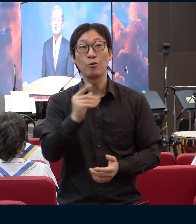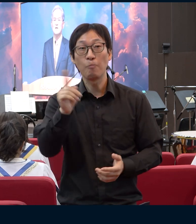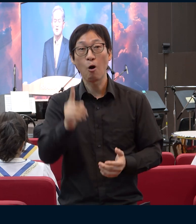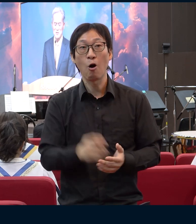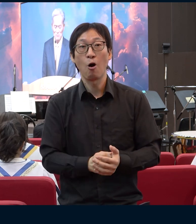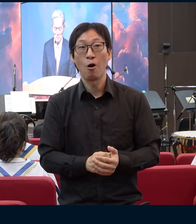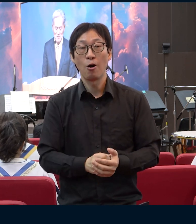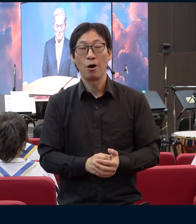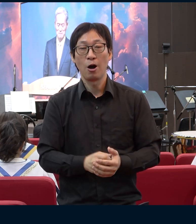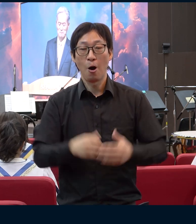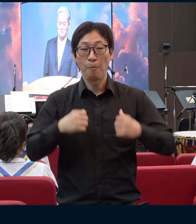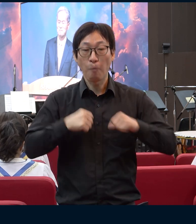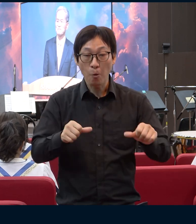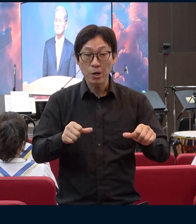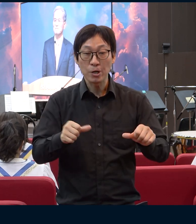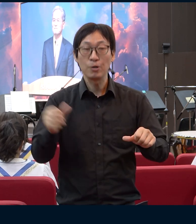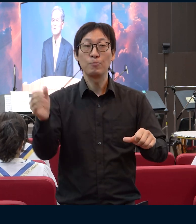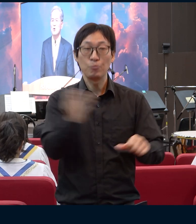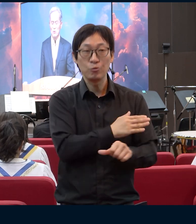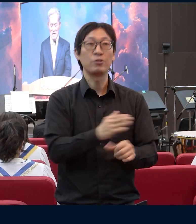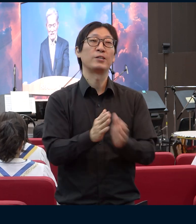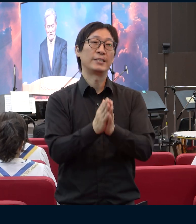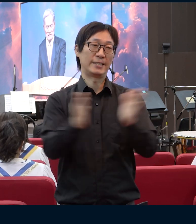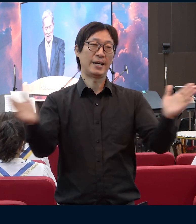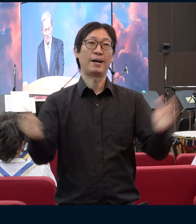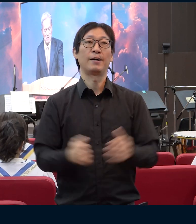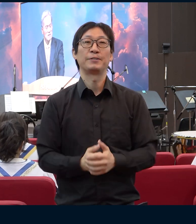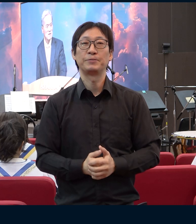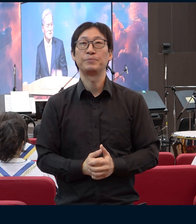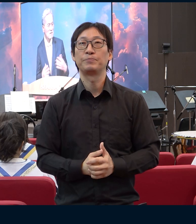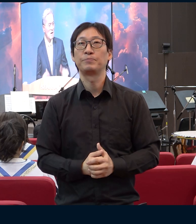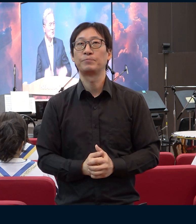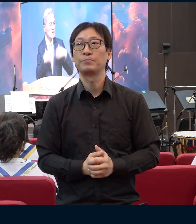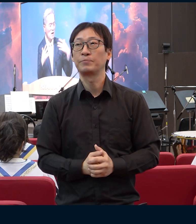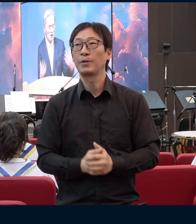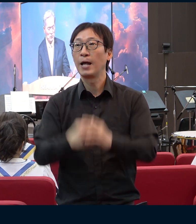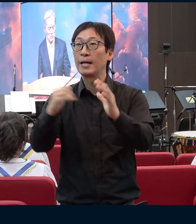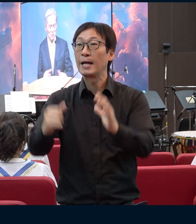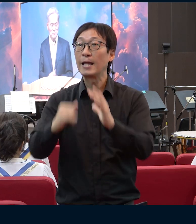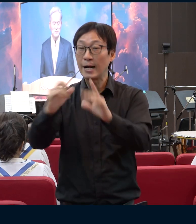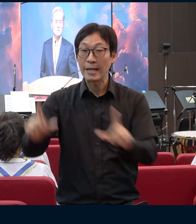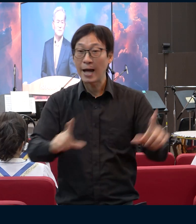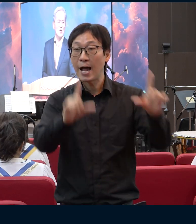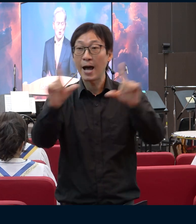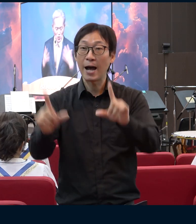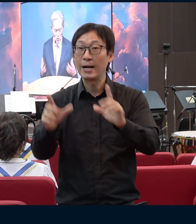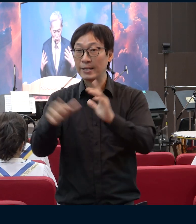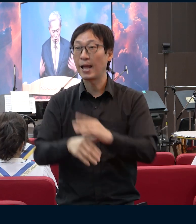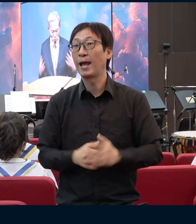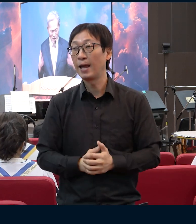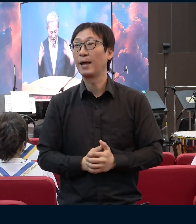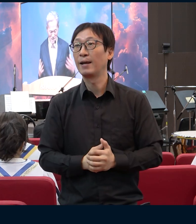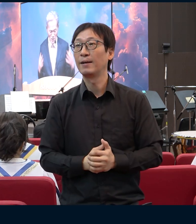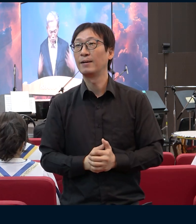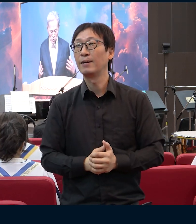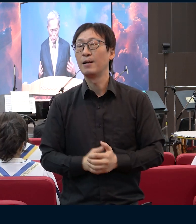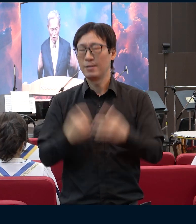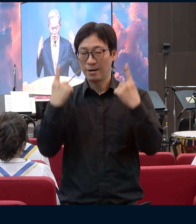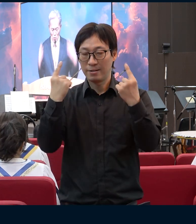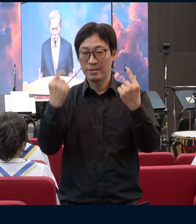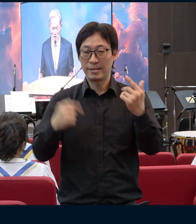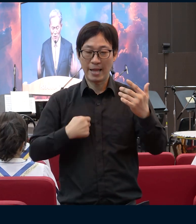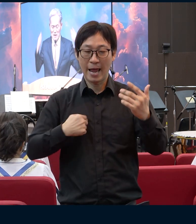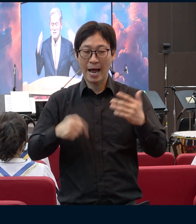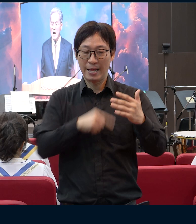거룩은 포기에서 시작됩니다. 우리가 이 세상 가운데 살아가고 있고 여전히 우리 속에